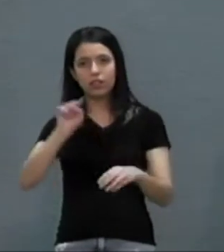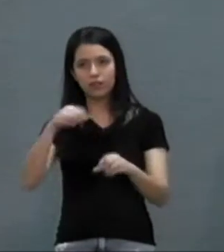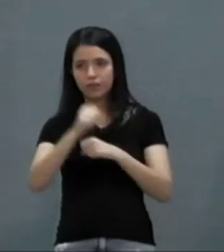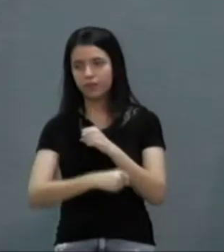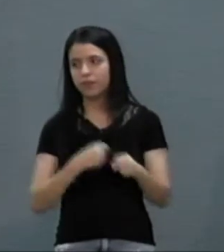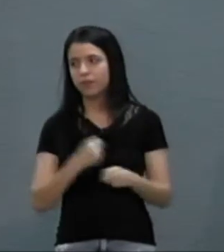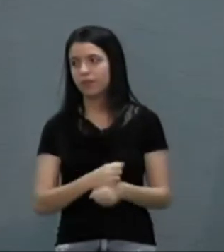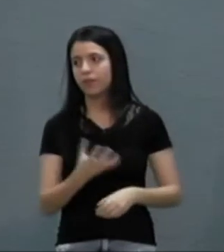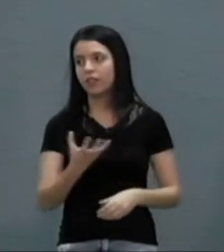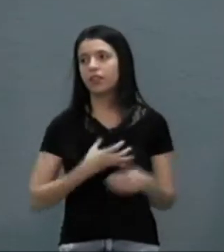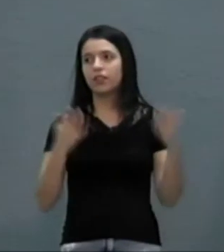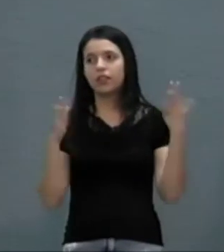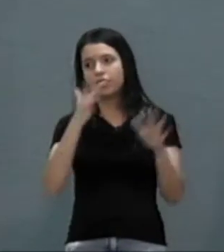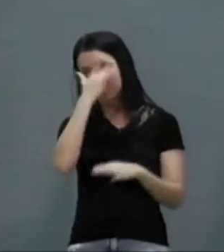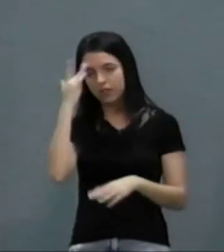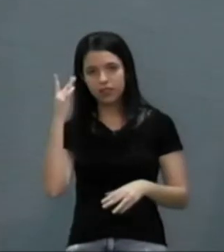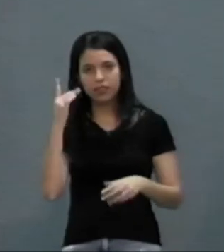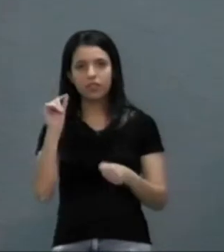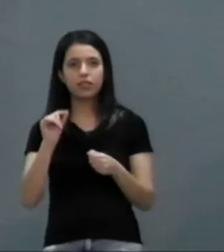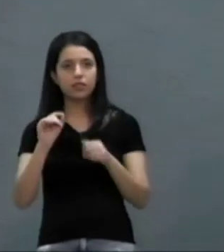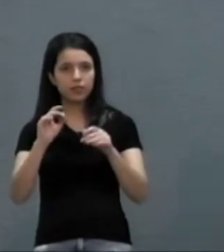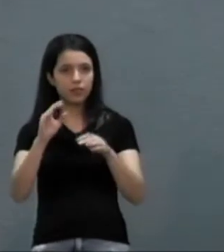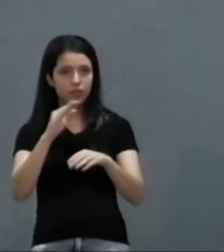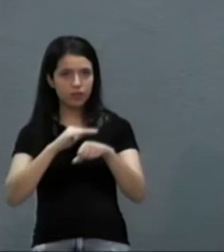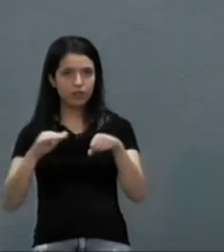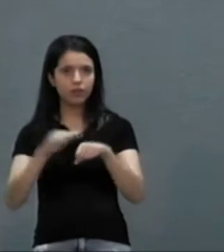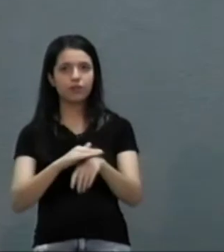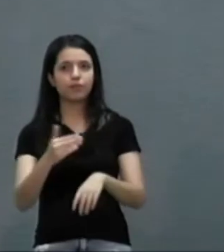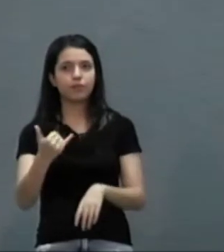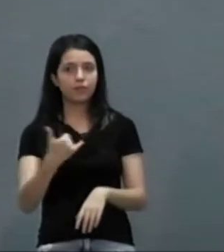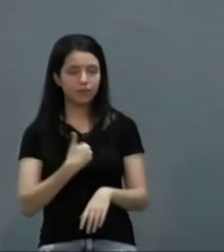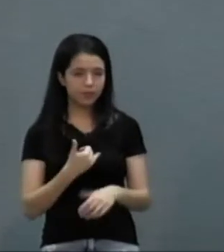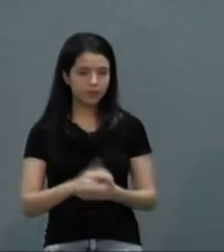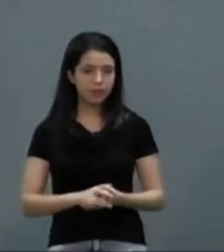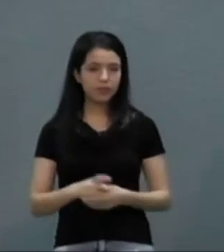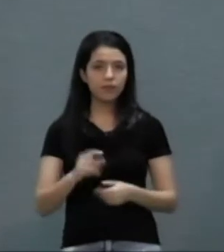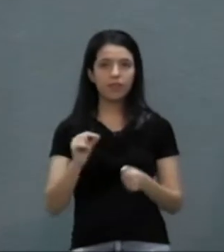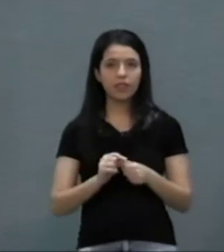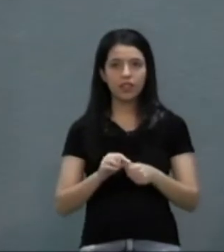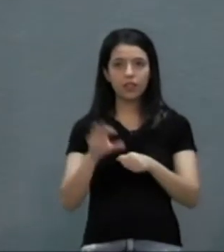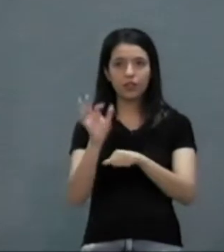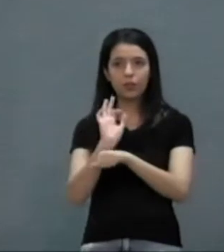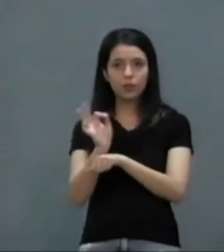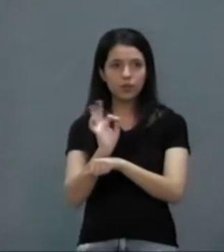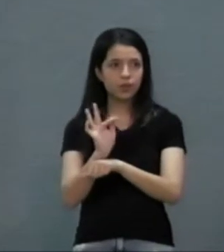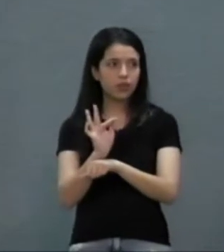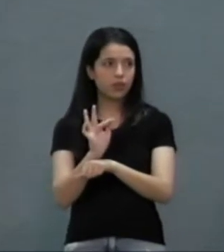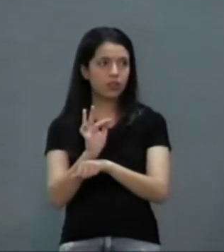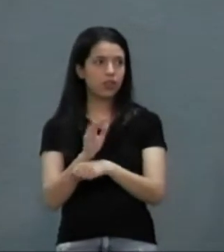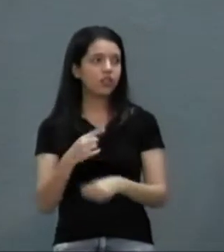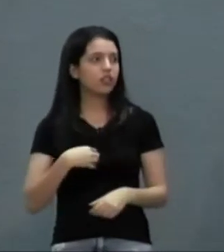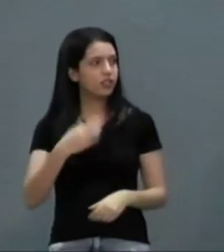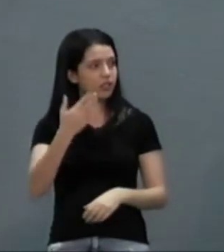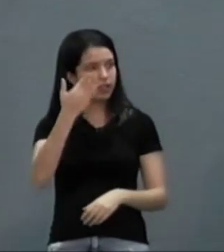fizeram um vídeo na 7 de setembro ali e na Porto Velho, indignados. Tenho certeza que marcou mais